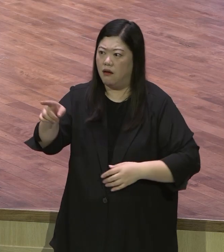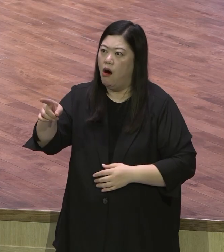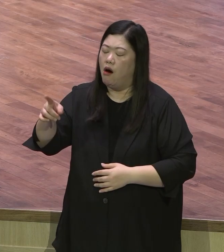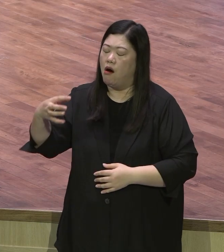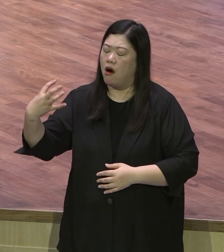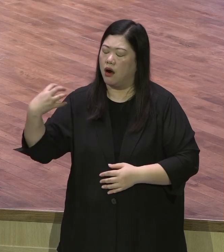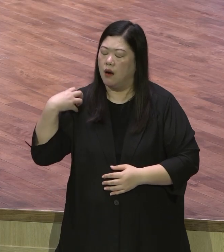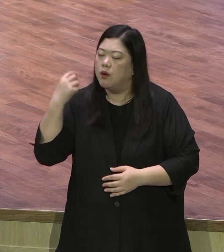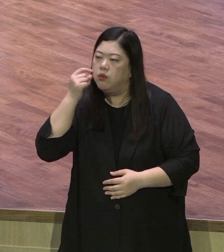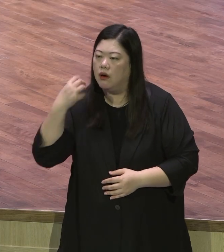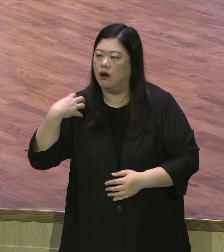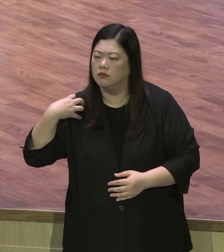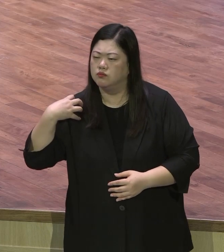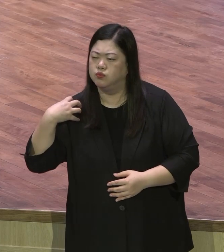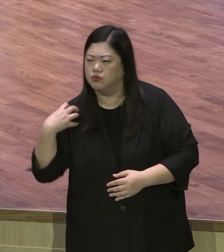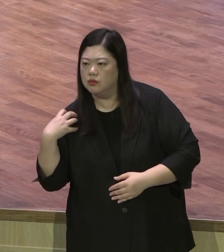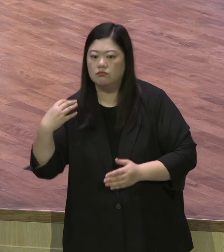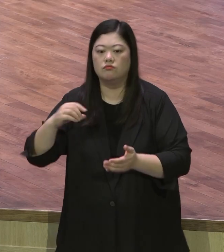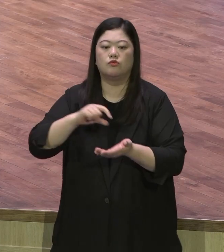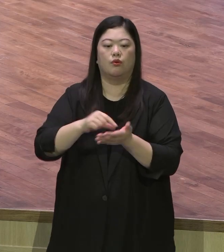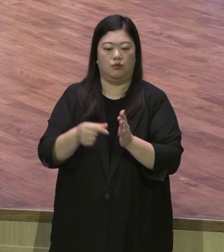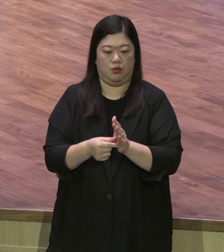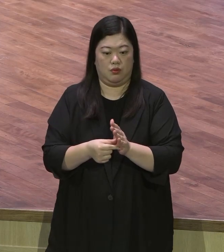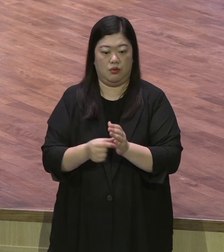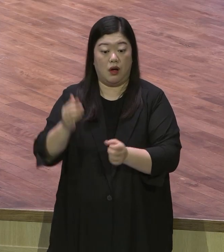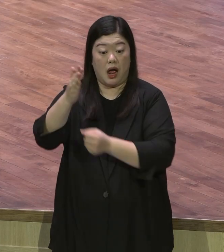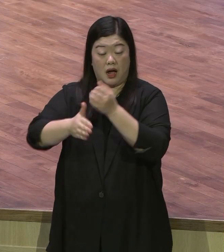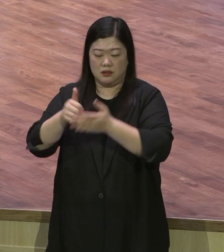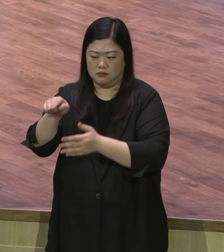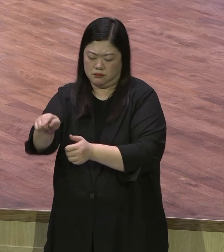있는 그런 삶을 살게 하신다.